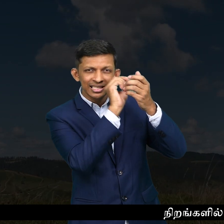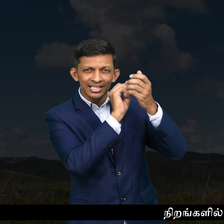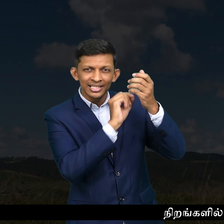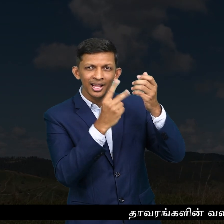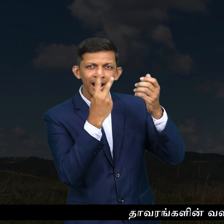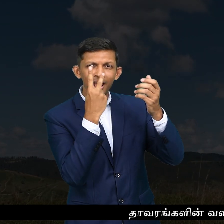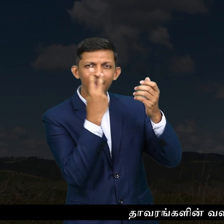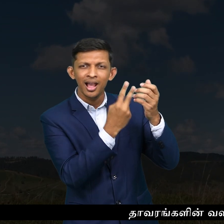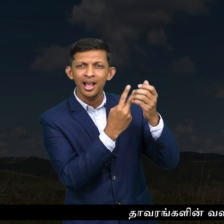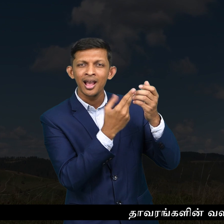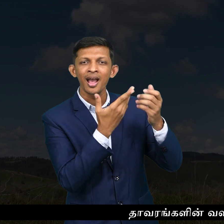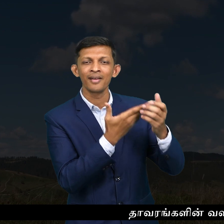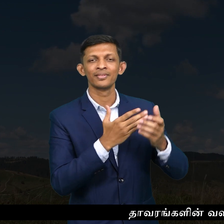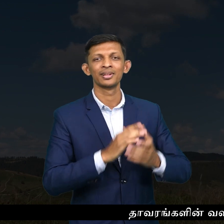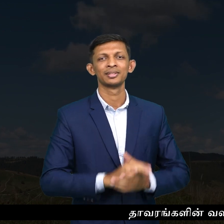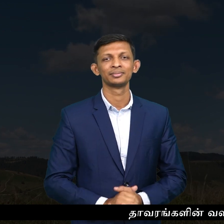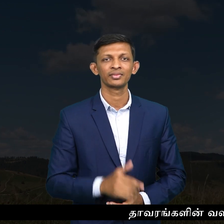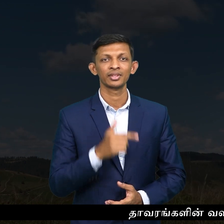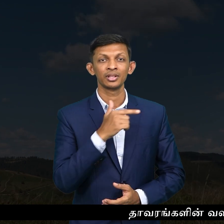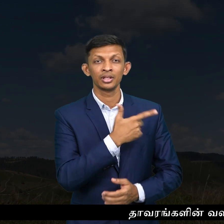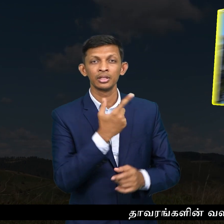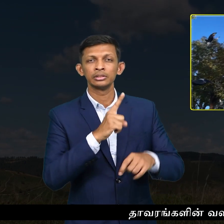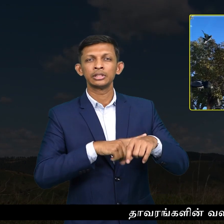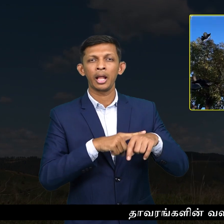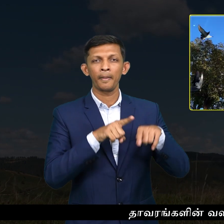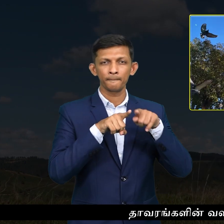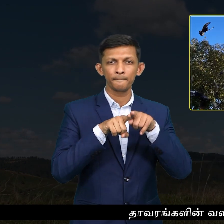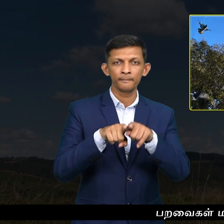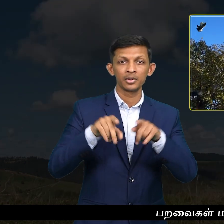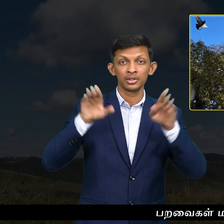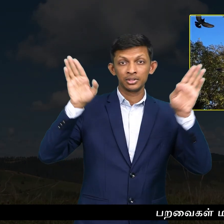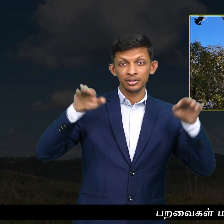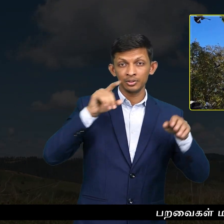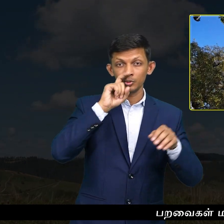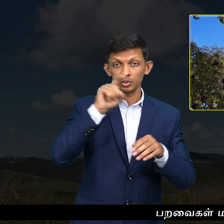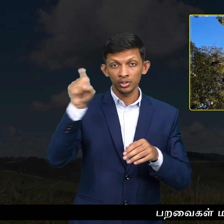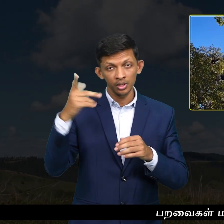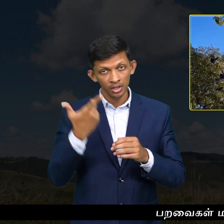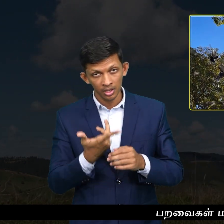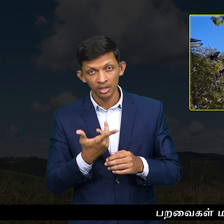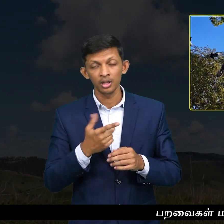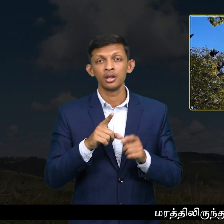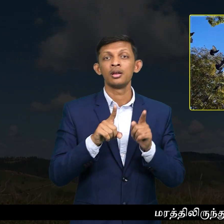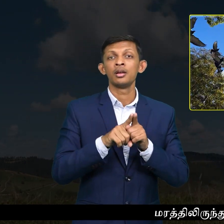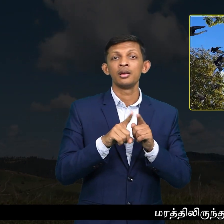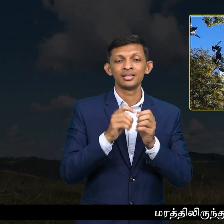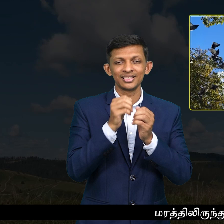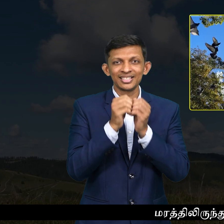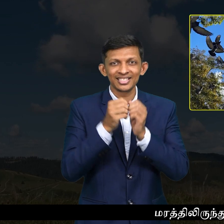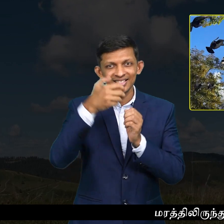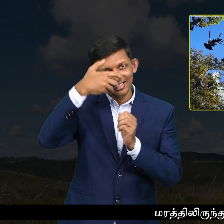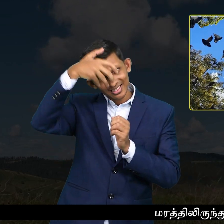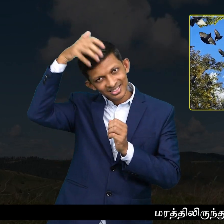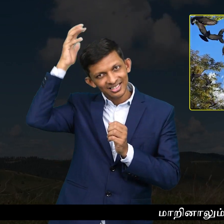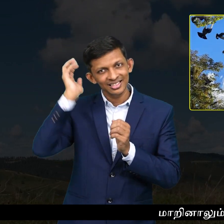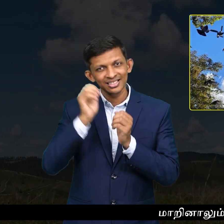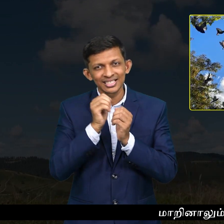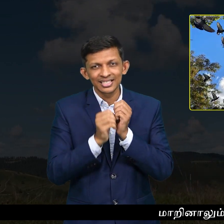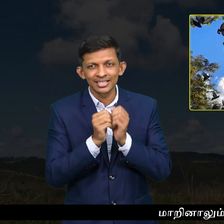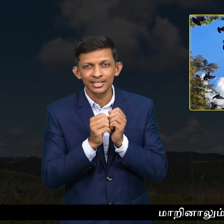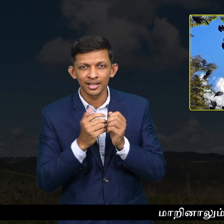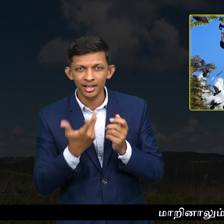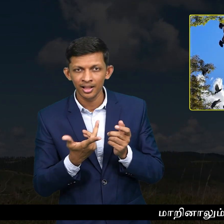நிறங்களில் இருக்கும் சிறிய தாவரங்களின் வளர்ச்சியை காணலாம். பறவைகள் மற்றும் அணில்கள் மரத்திலிருந்து மரத்திற்கு